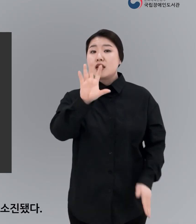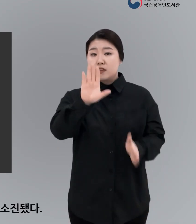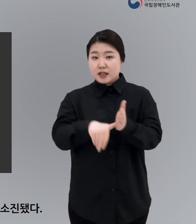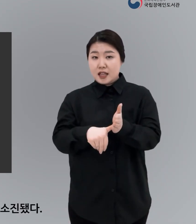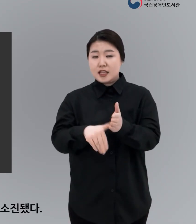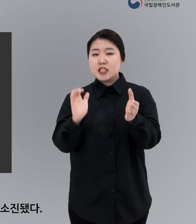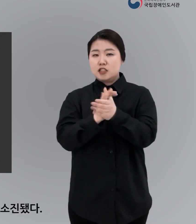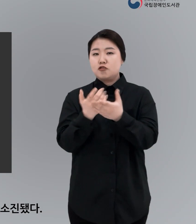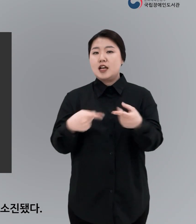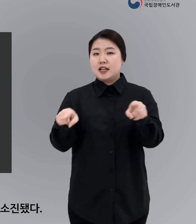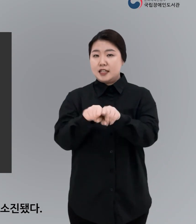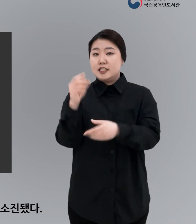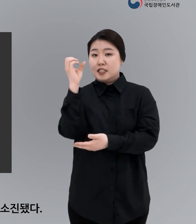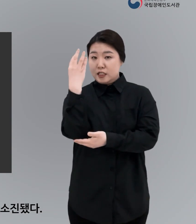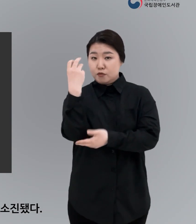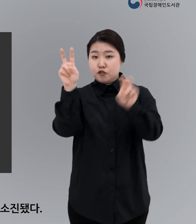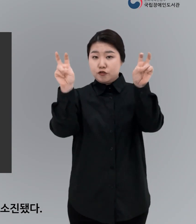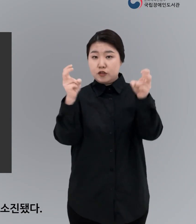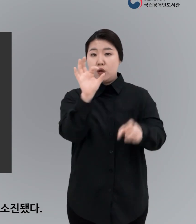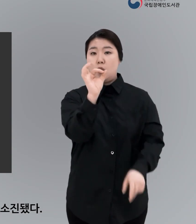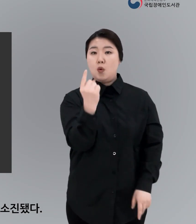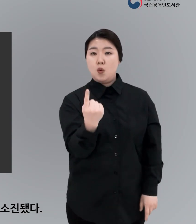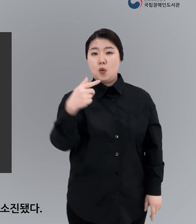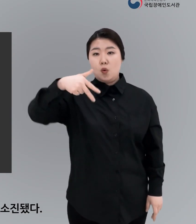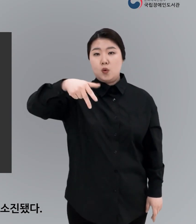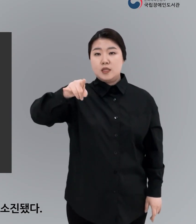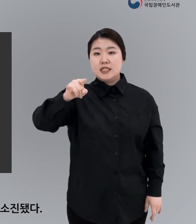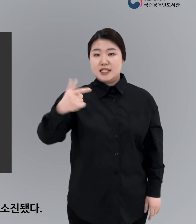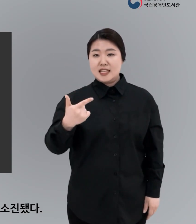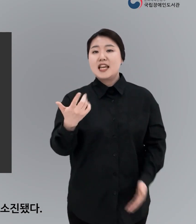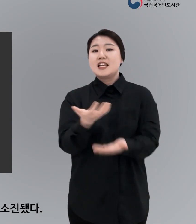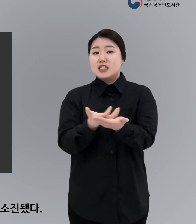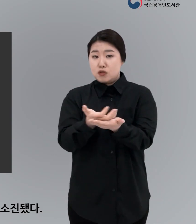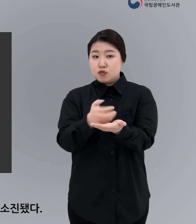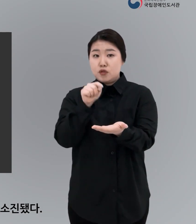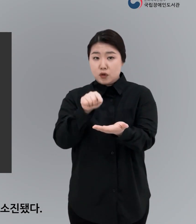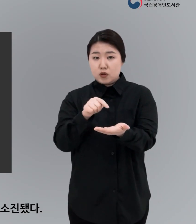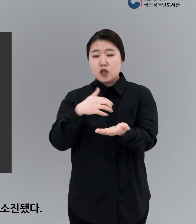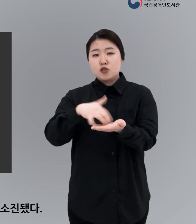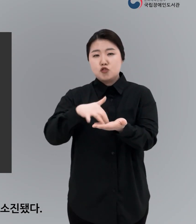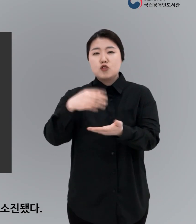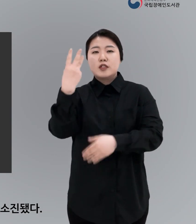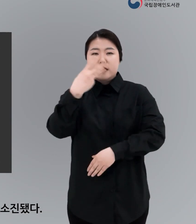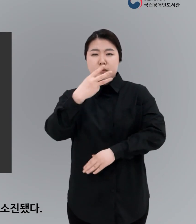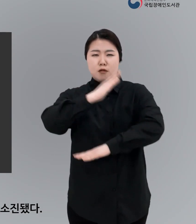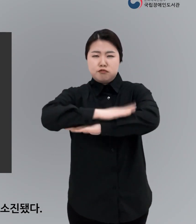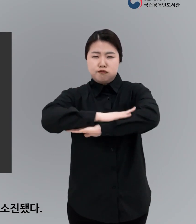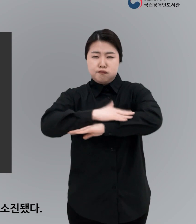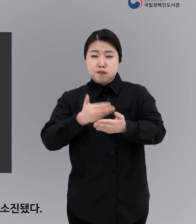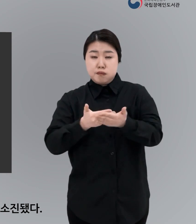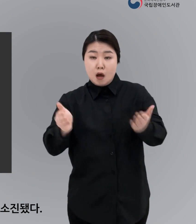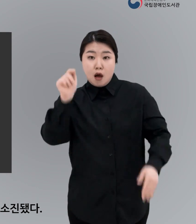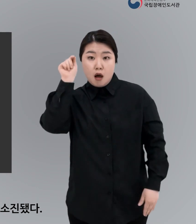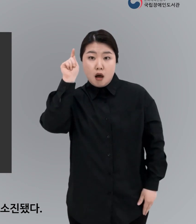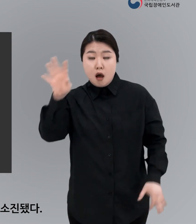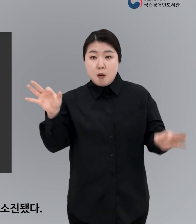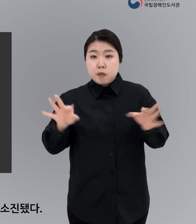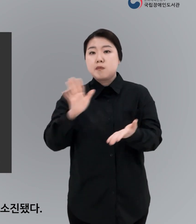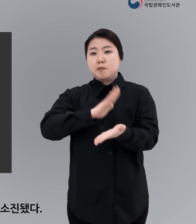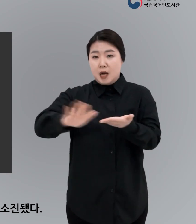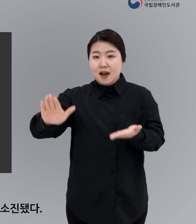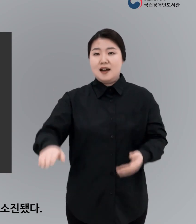베르베르가 15의 나이에 친구와 만든 신문 오젠의 수프는 배포한 지 며칠 만에 3,000부가